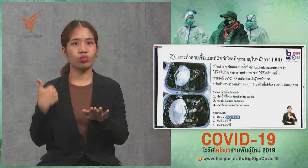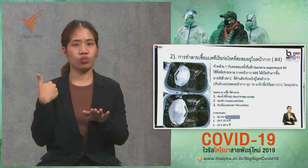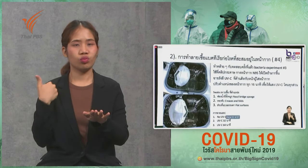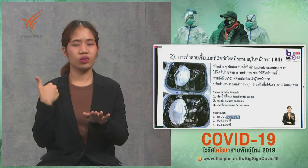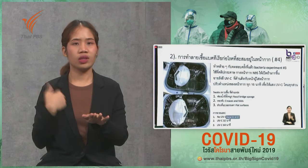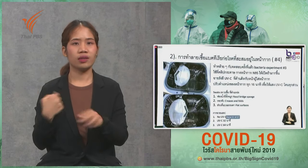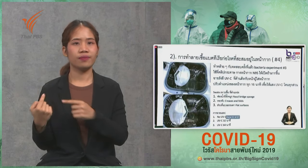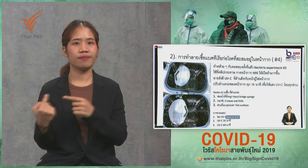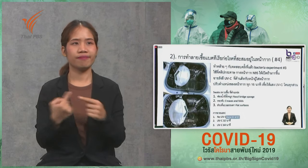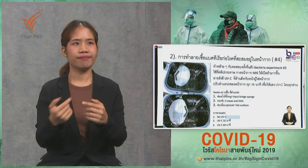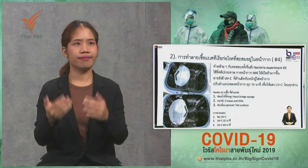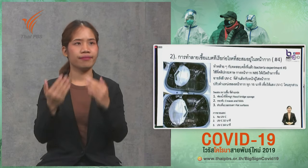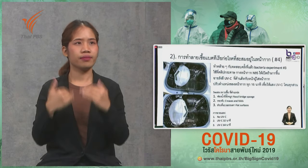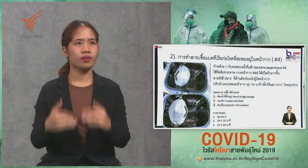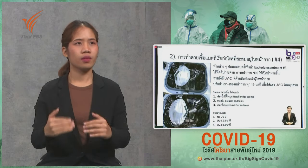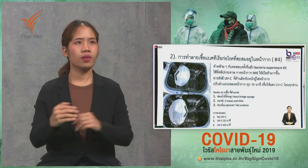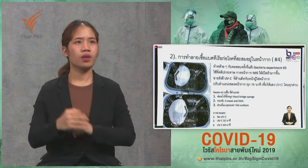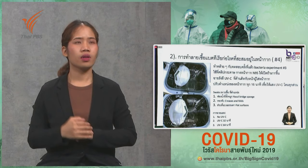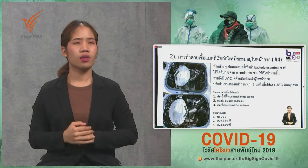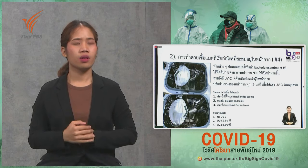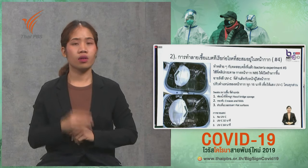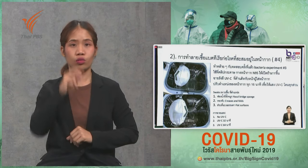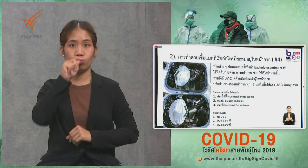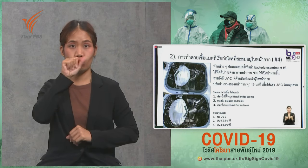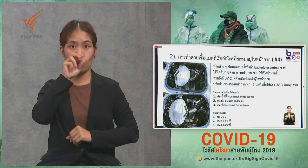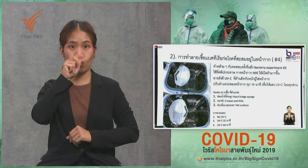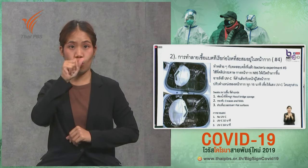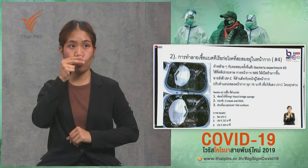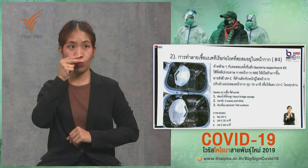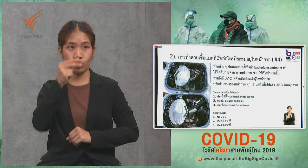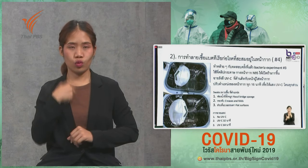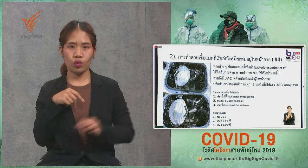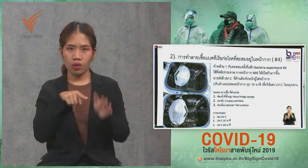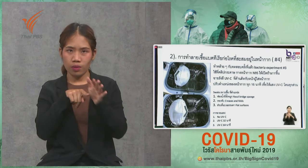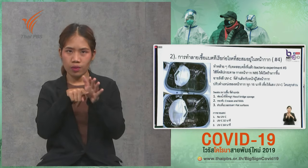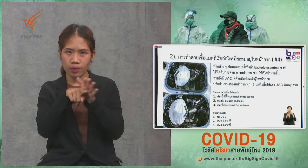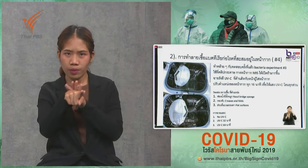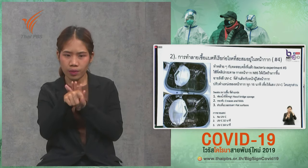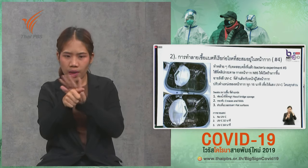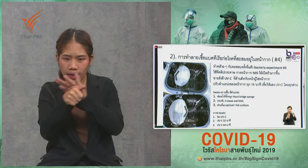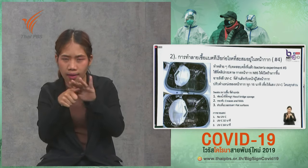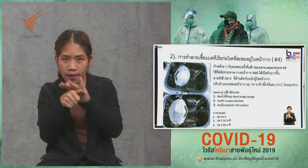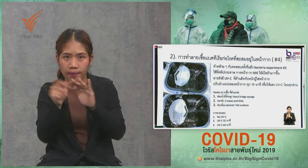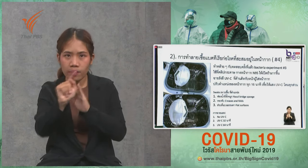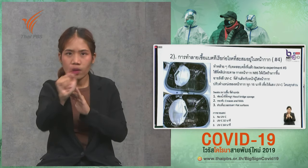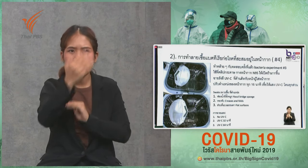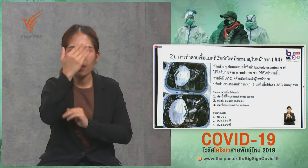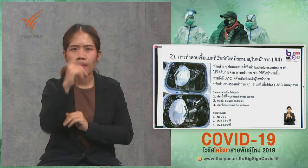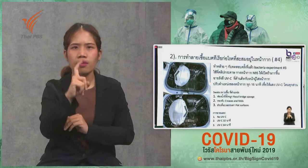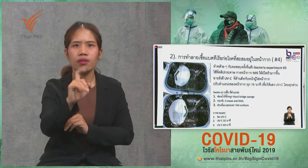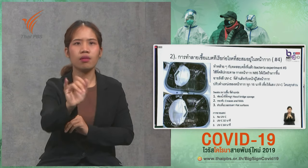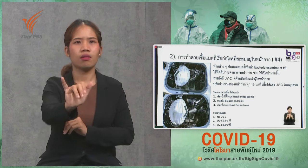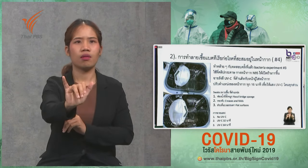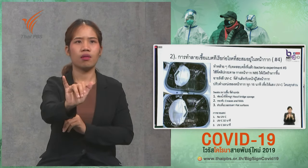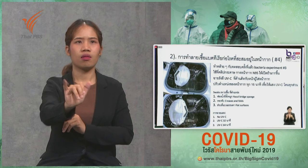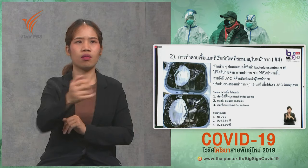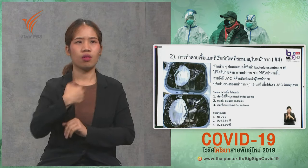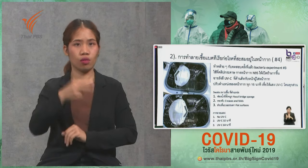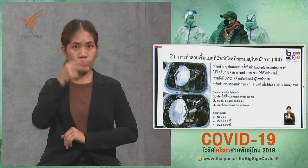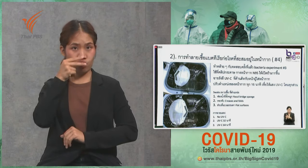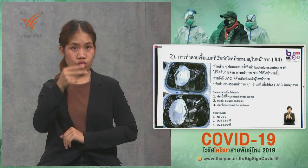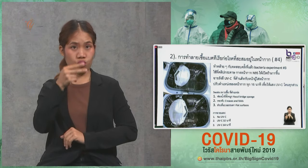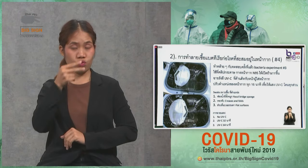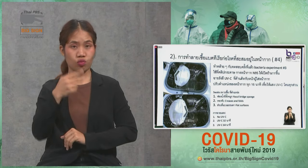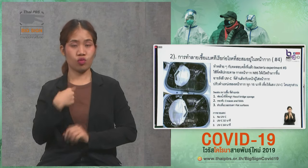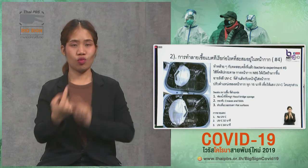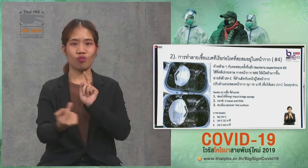ต่อครับอันนี้เรามาทดลองดูว่ามันแอบอยู่ตรงไหนนะครับทำไมถึงไม่ตายนะแล้วก็เพาะเ